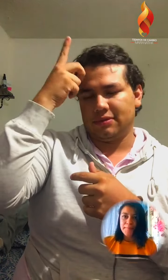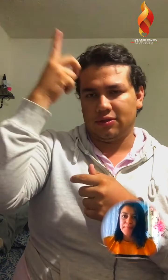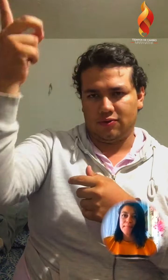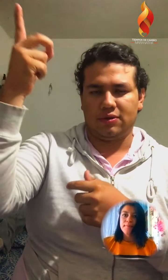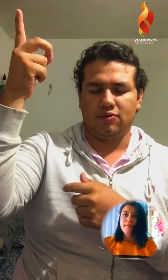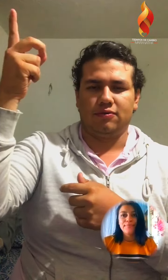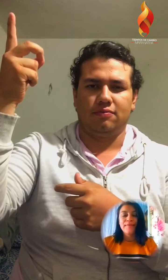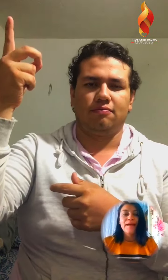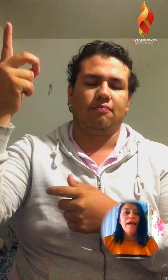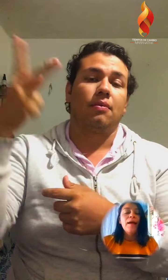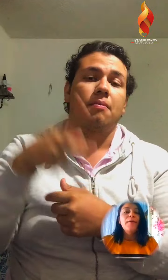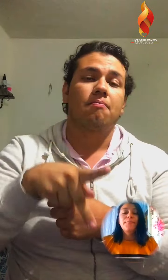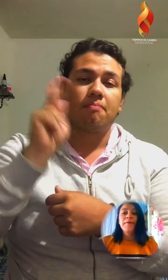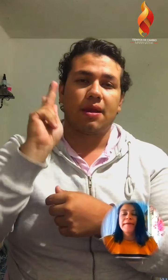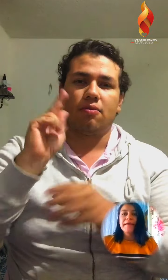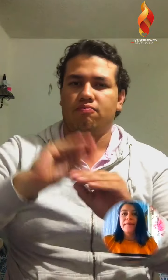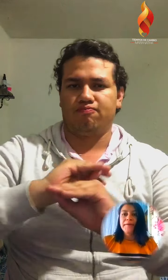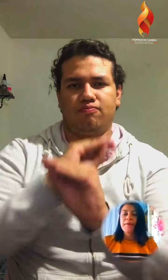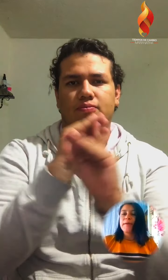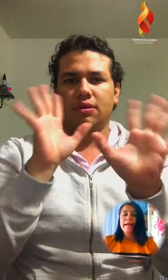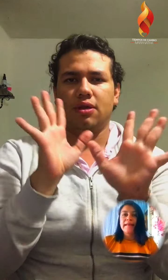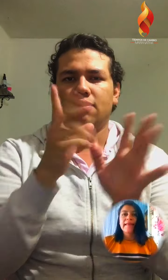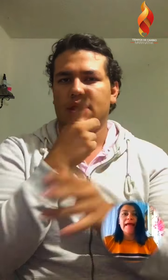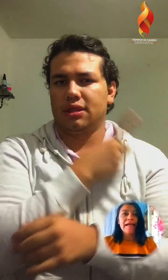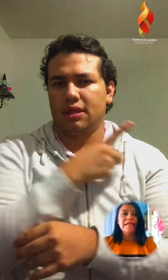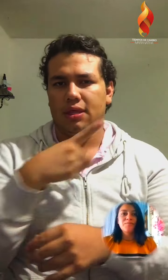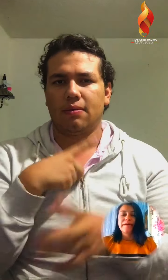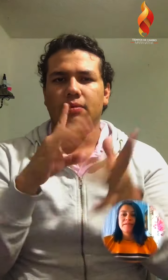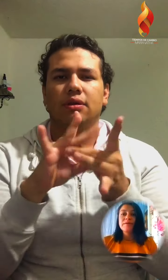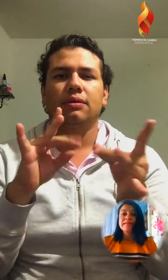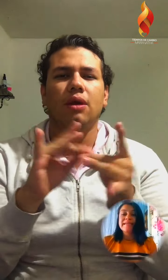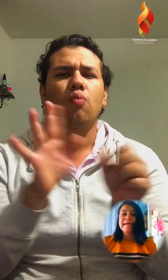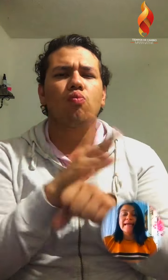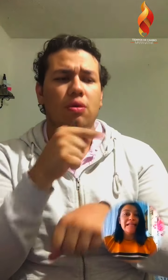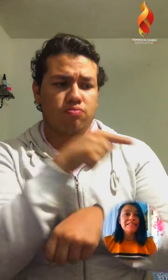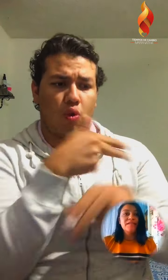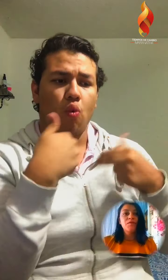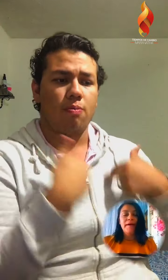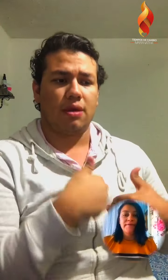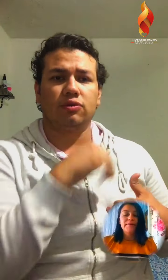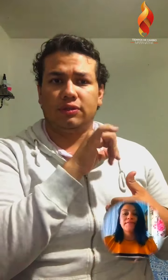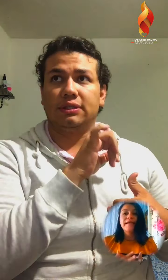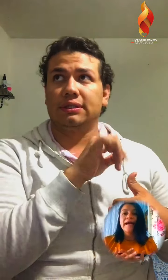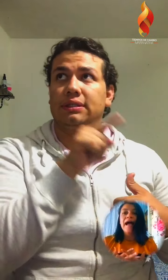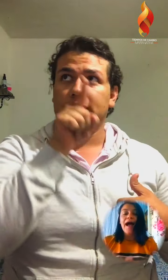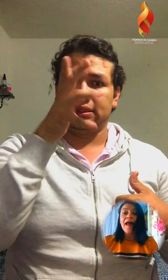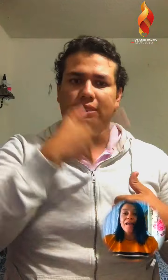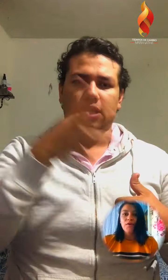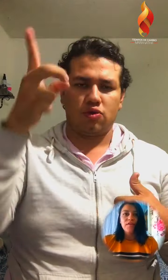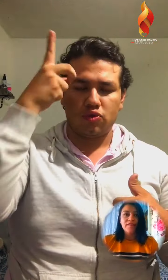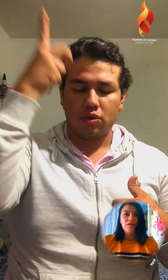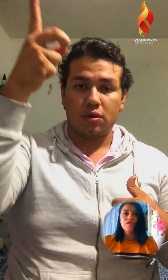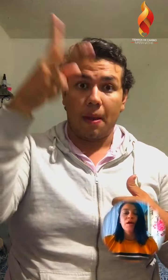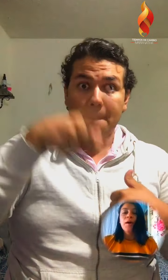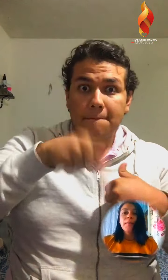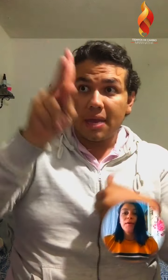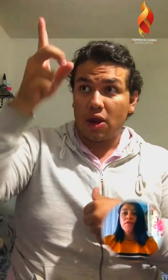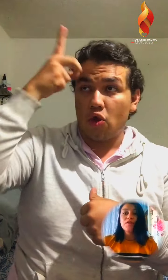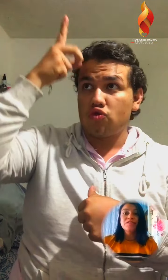divina. Pero hay que hablar con claridad al respecto, ya que el ser humano refleja algo de